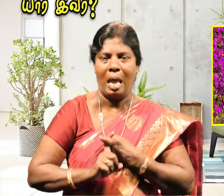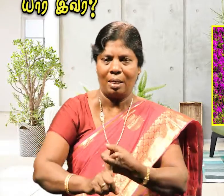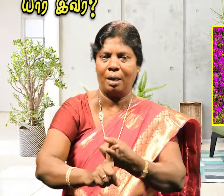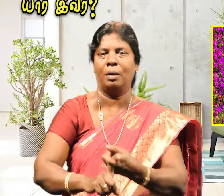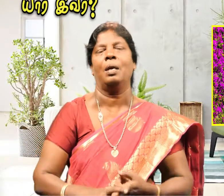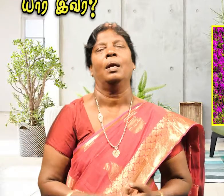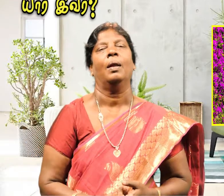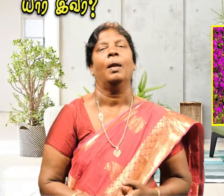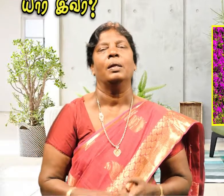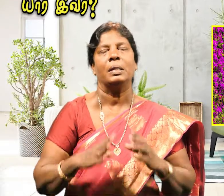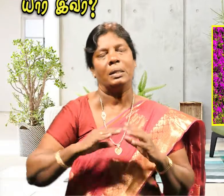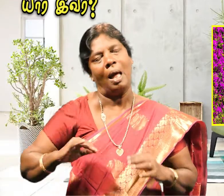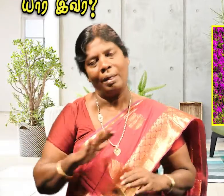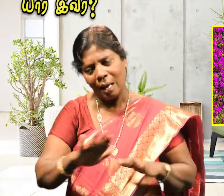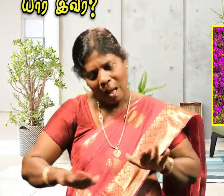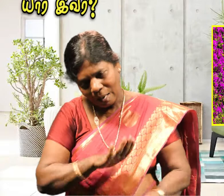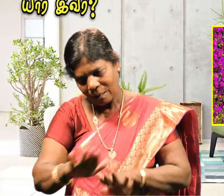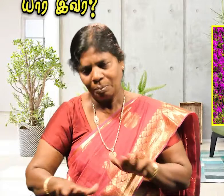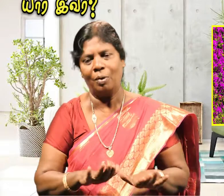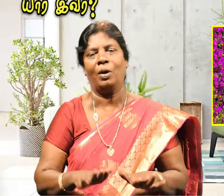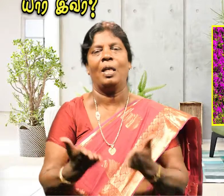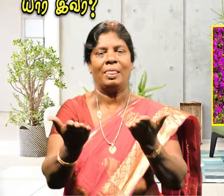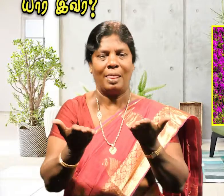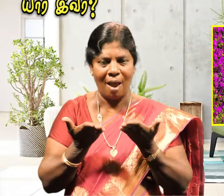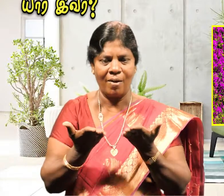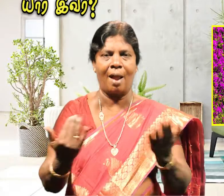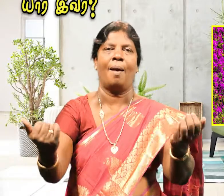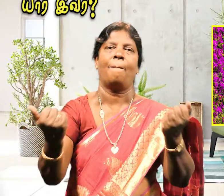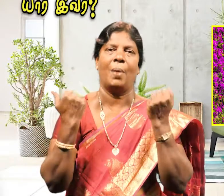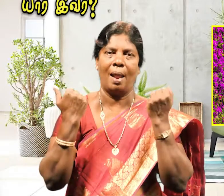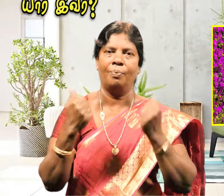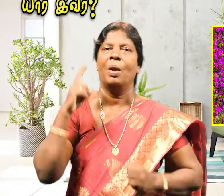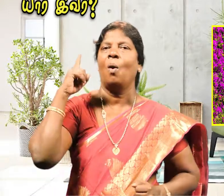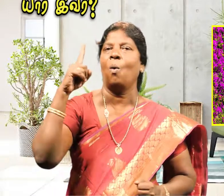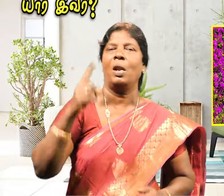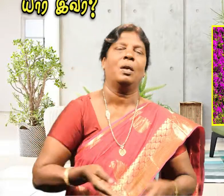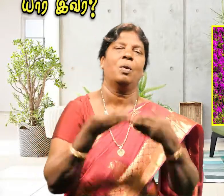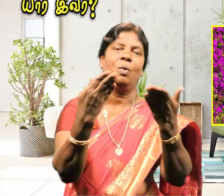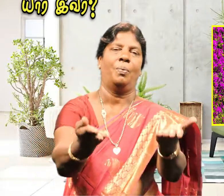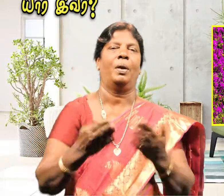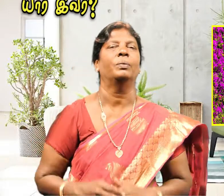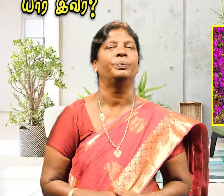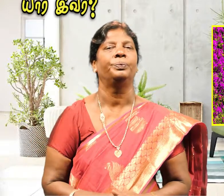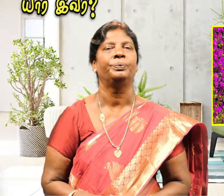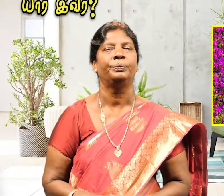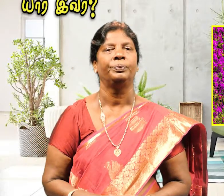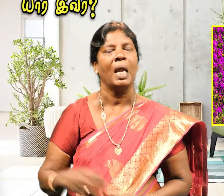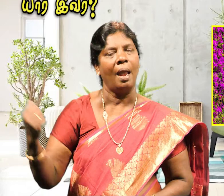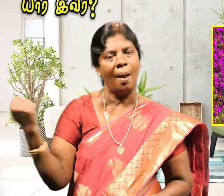நீங்கள் எதிர்கொள்வதற்கோ சமாளிப்பதற்கோ தேவையான பலம் உங்களுக்கு